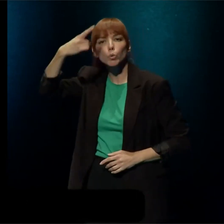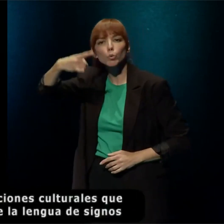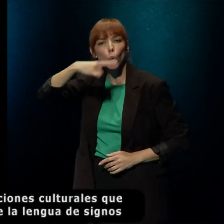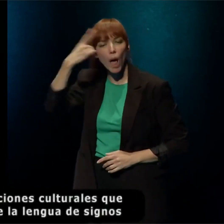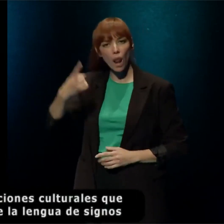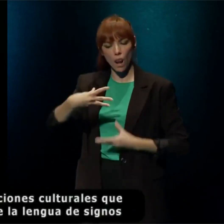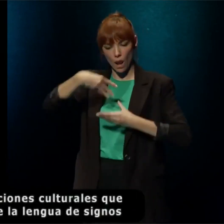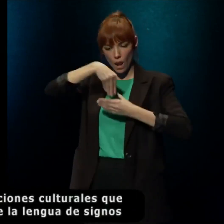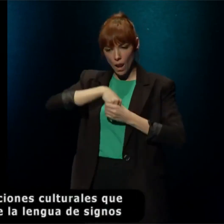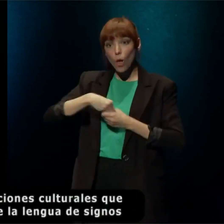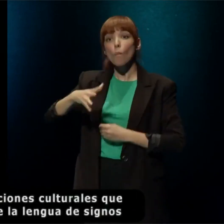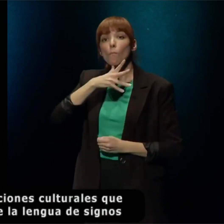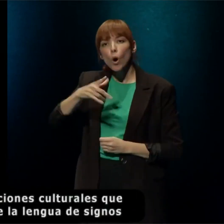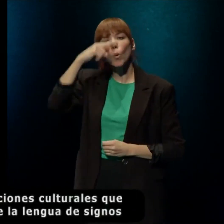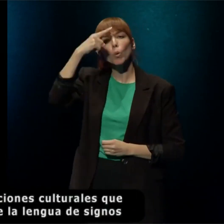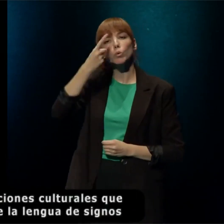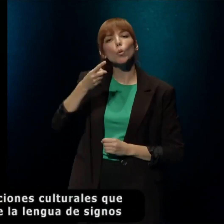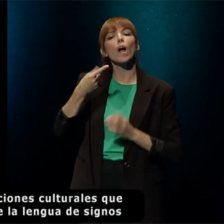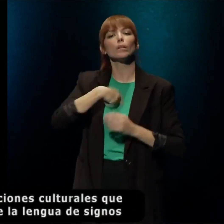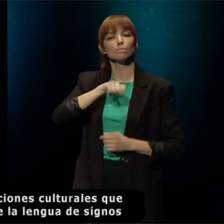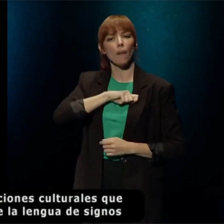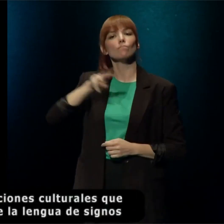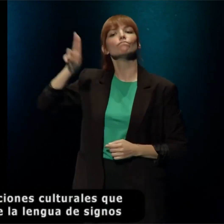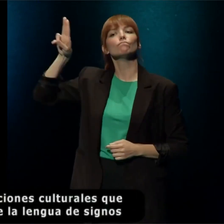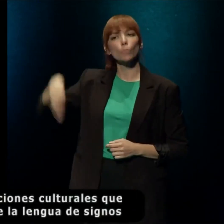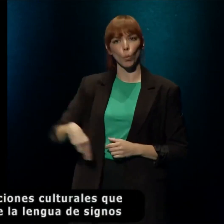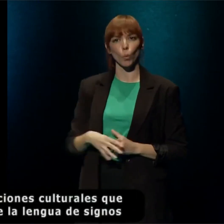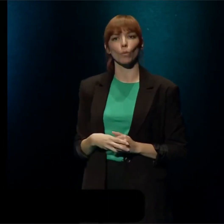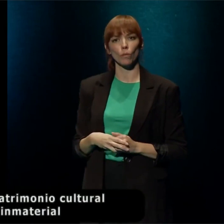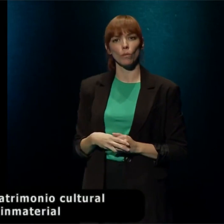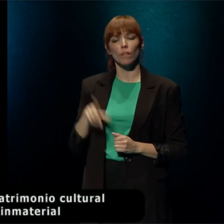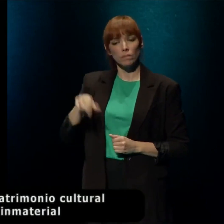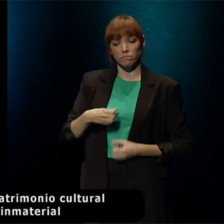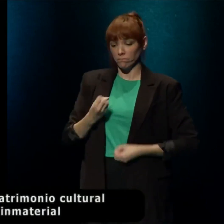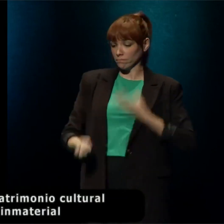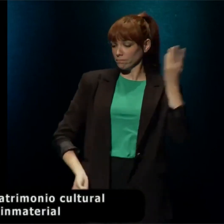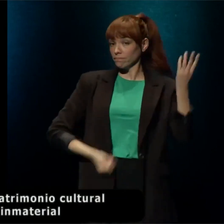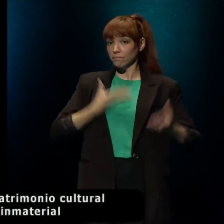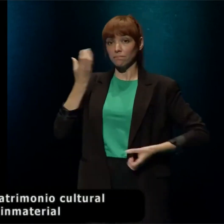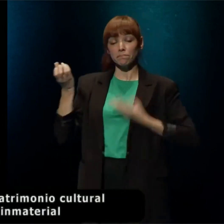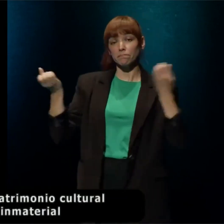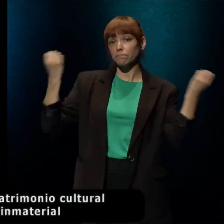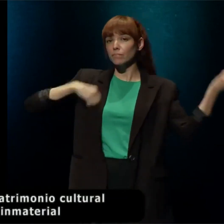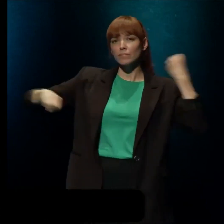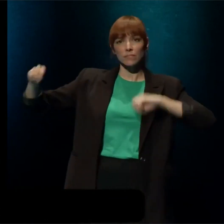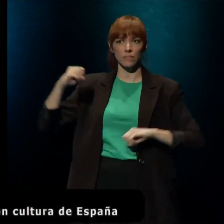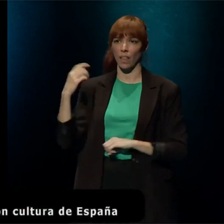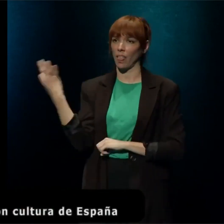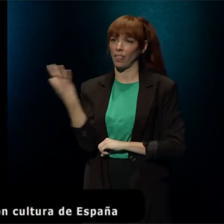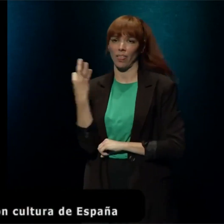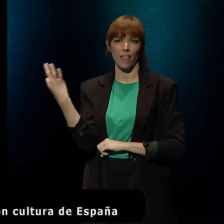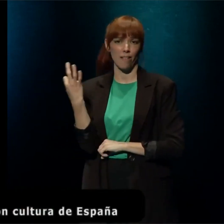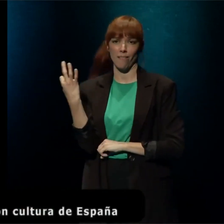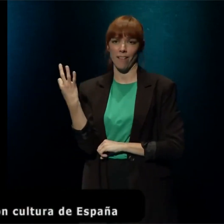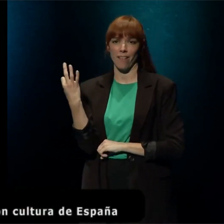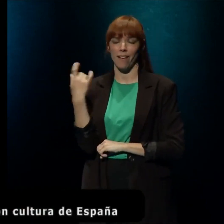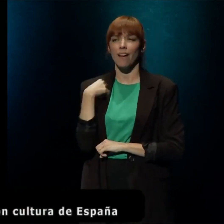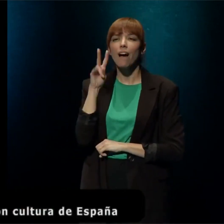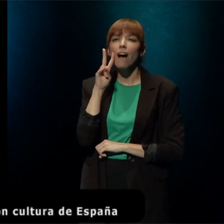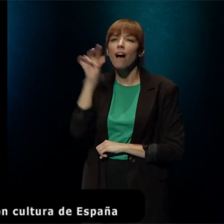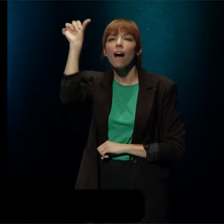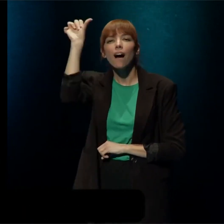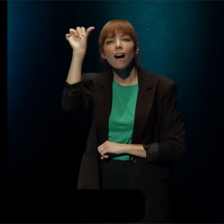inmaterial, porque son cultura de España y son expresiones imprescindibles para comprender